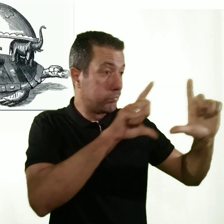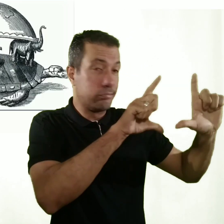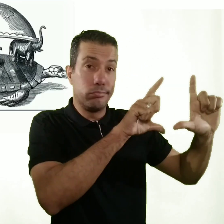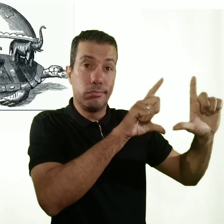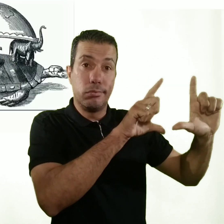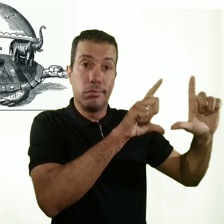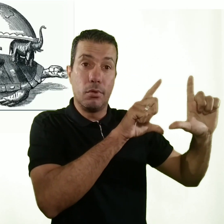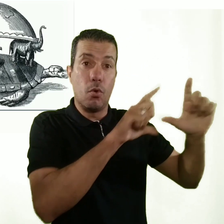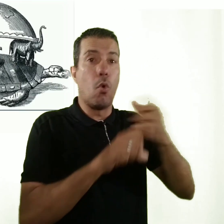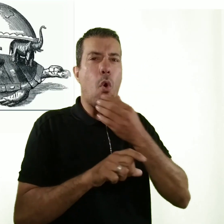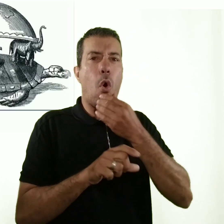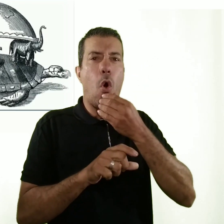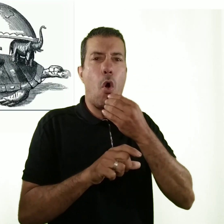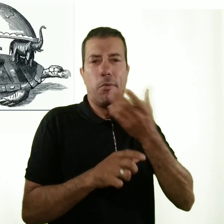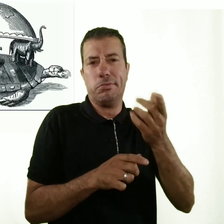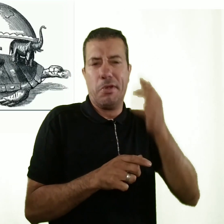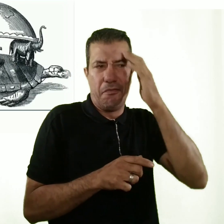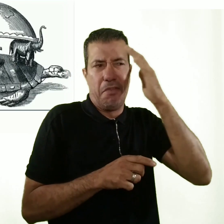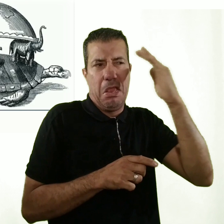o planeta Terra.